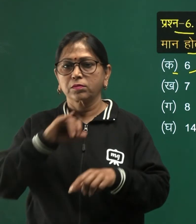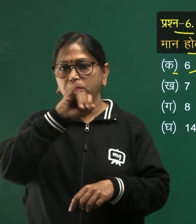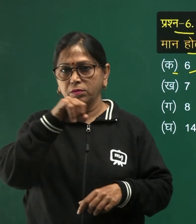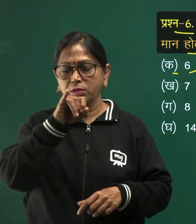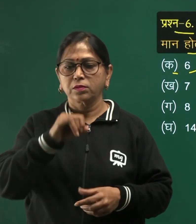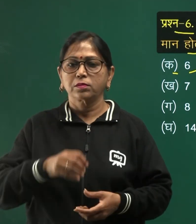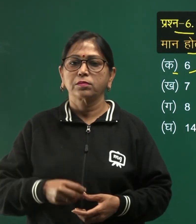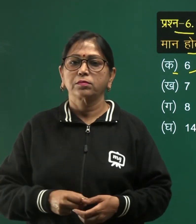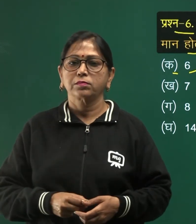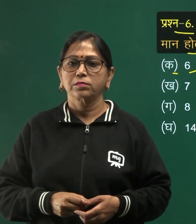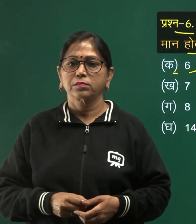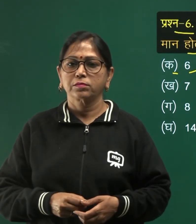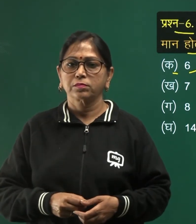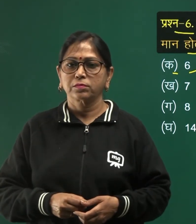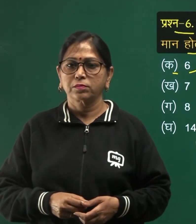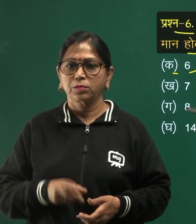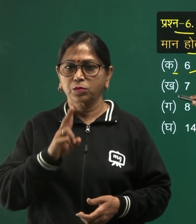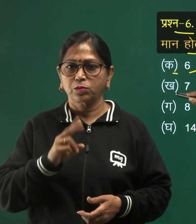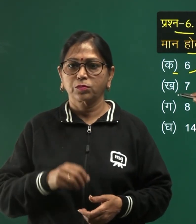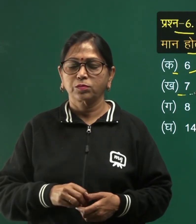नंबर 1 6